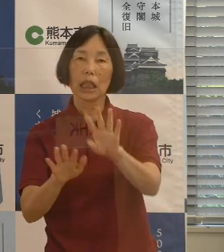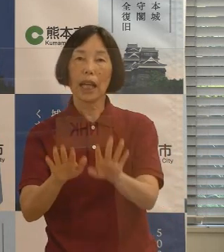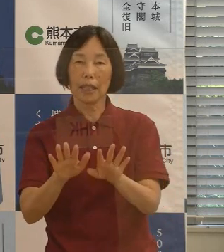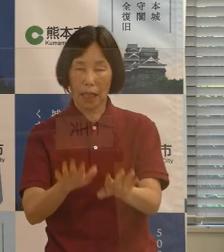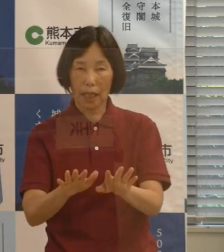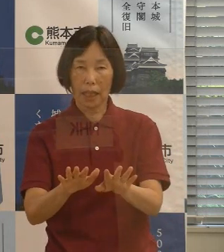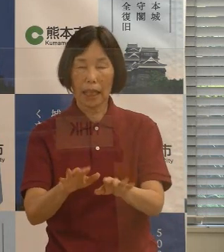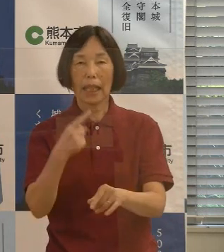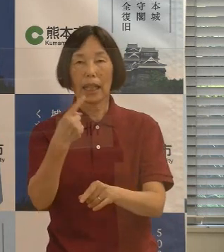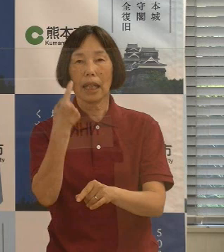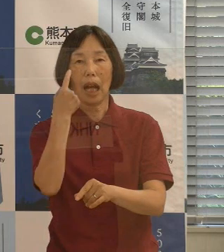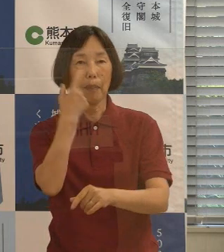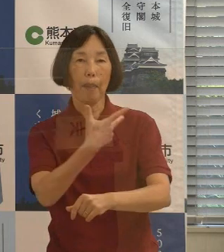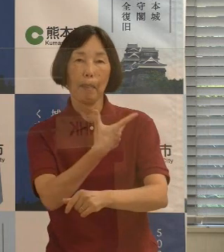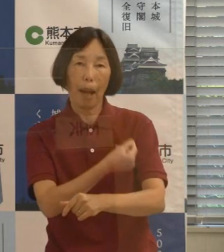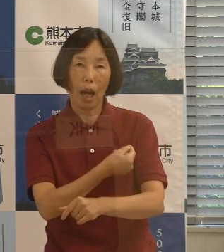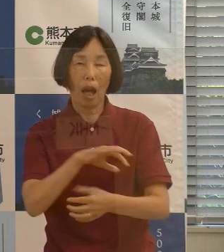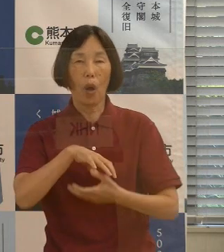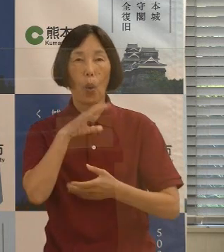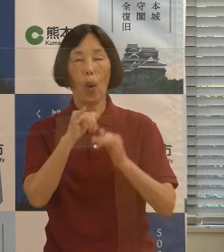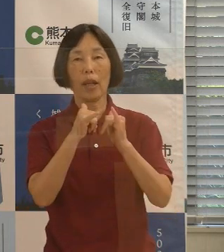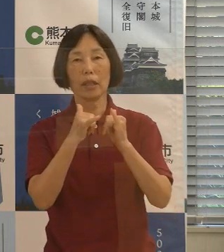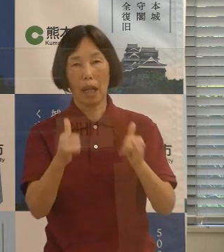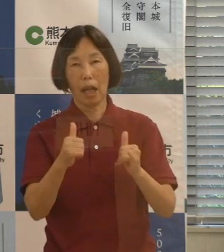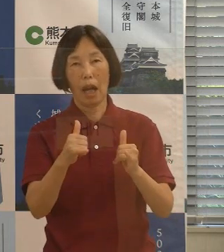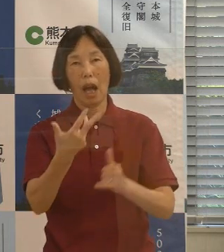1回目接種率は高齢者で